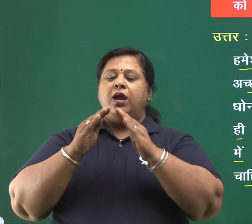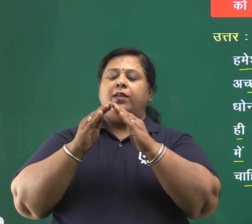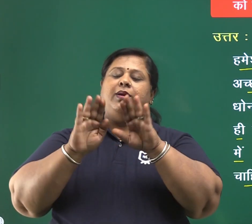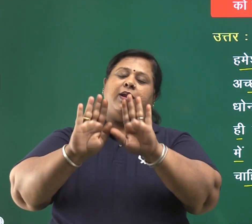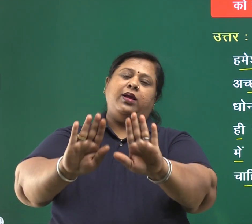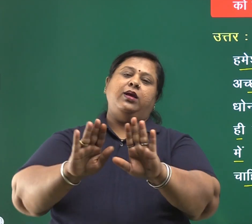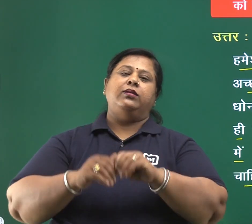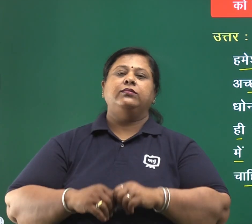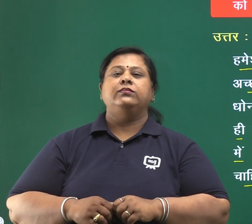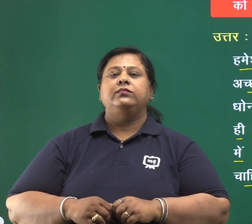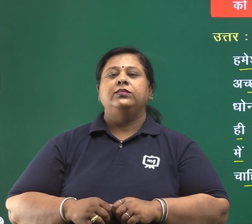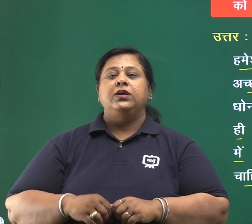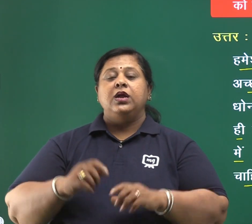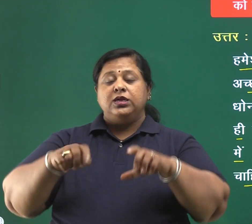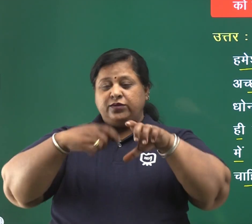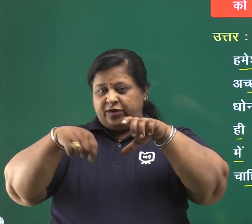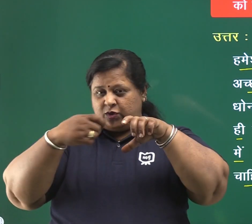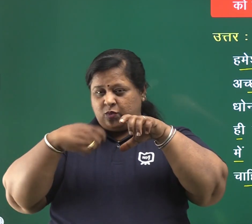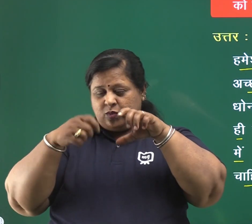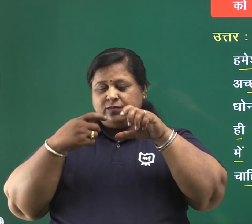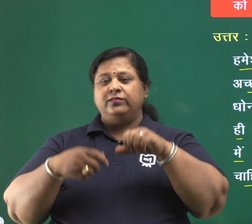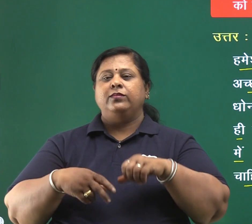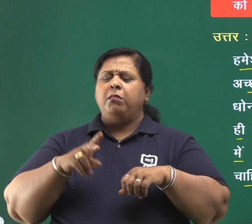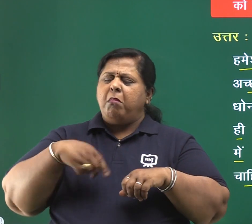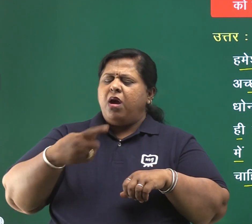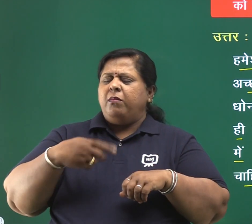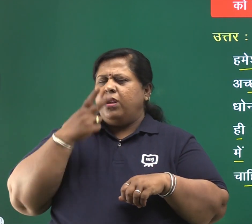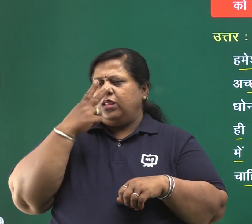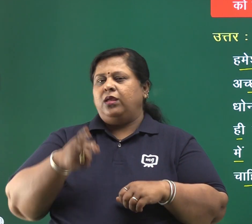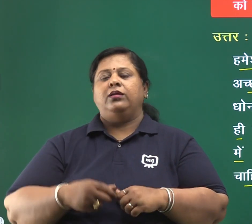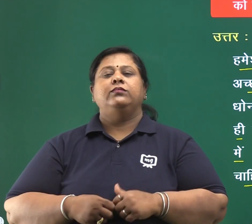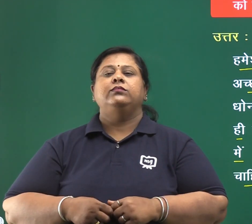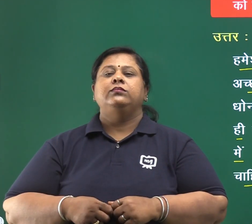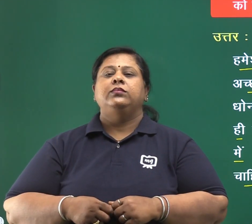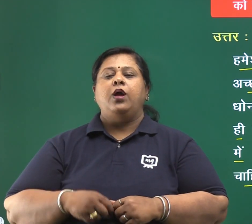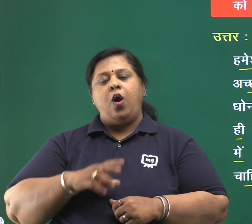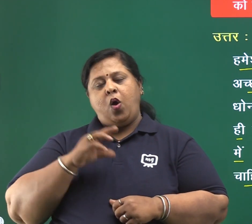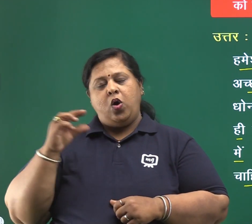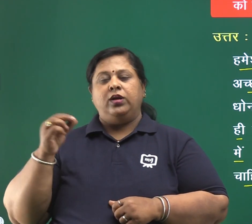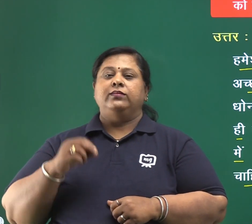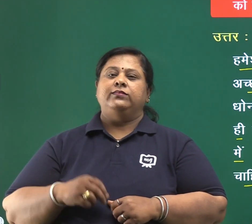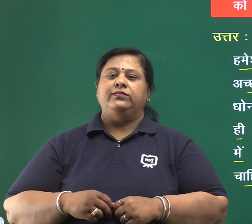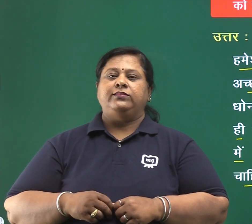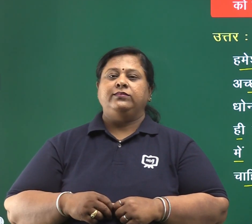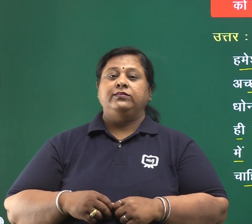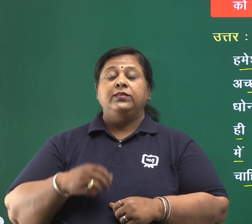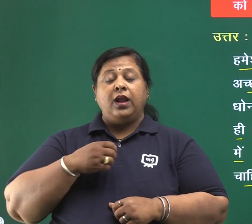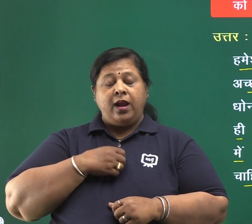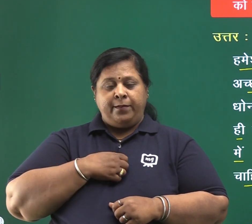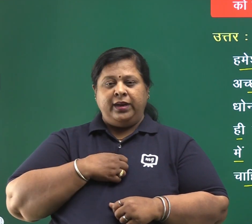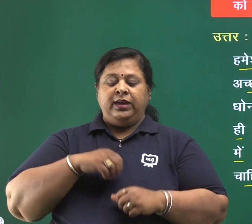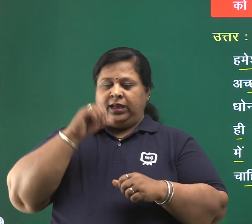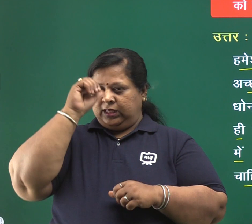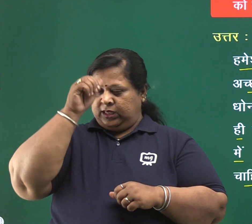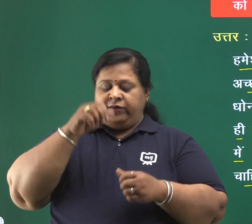पर रहकर इस वीडियो को बार बार देखें और अपने हिंदी